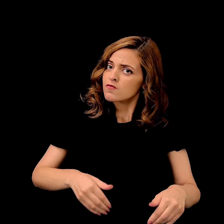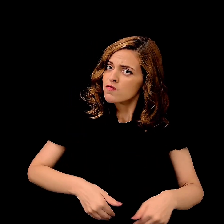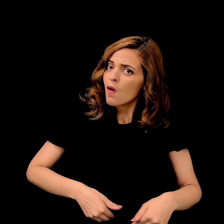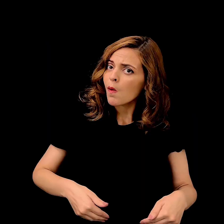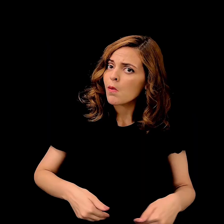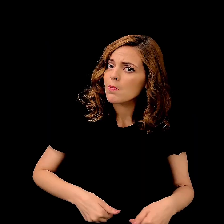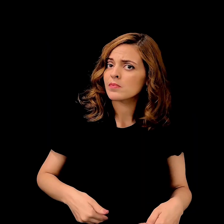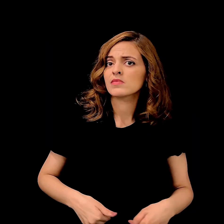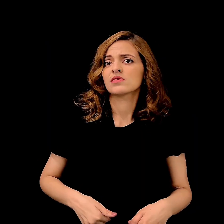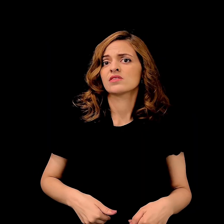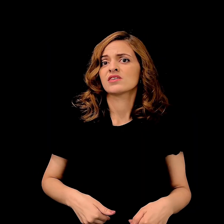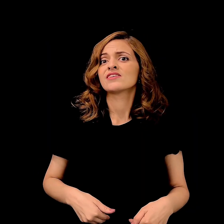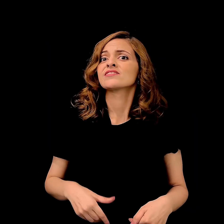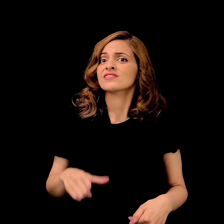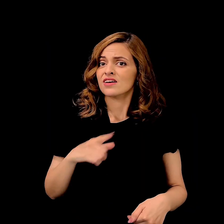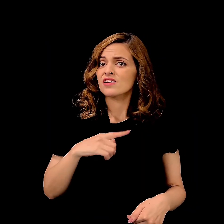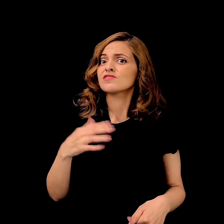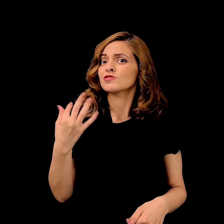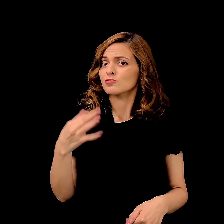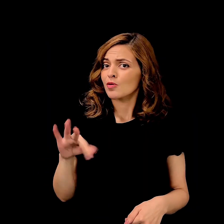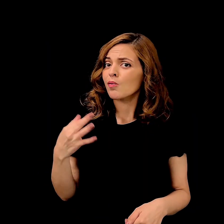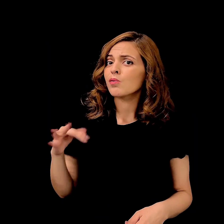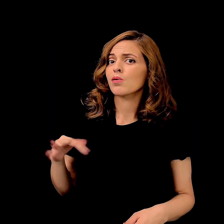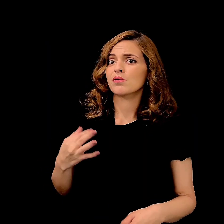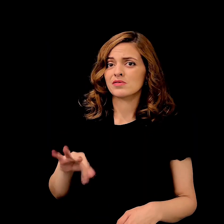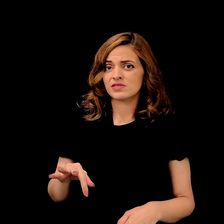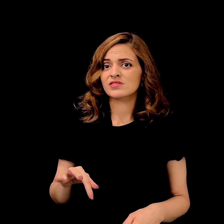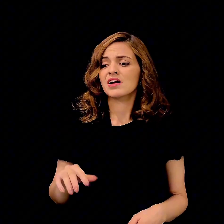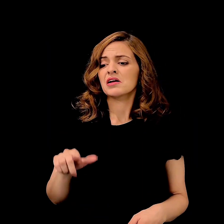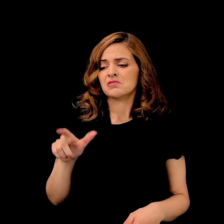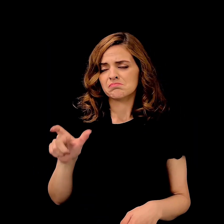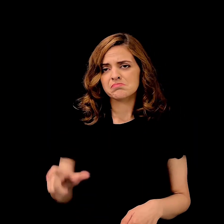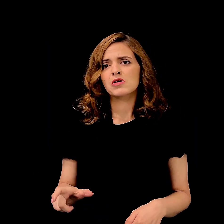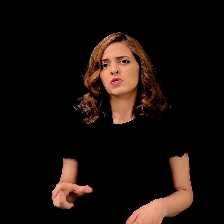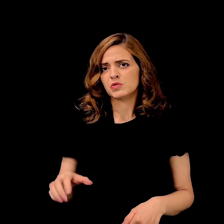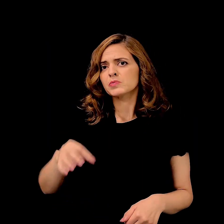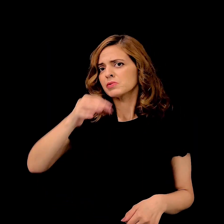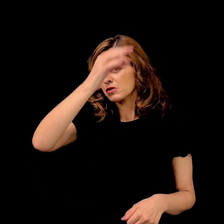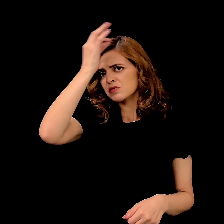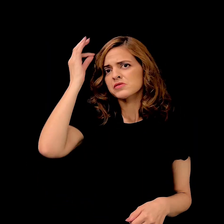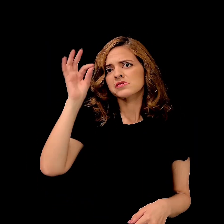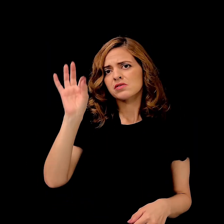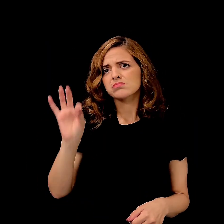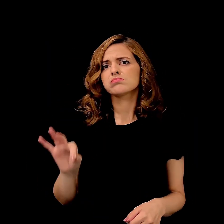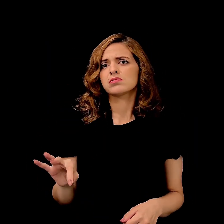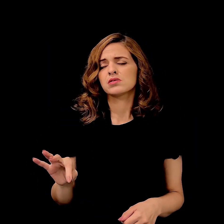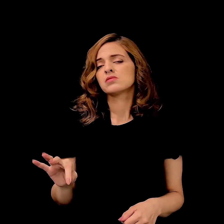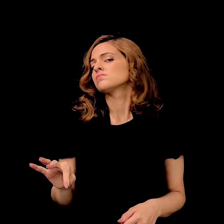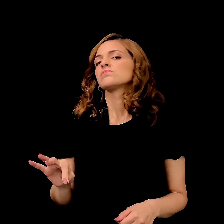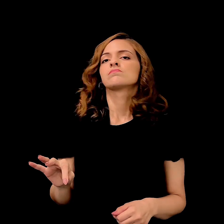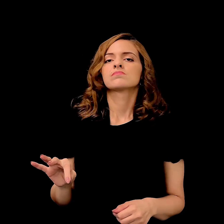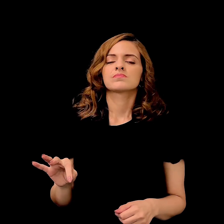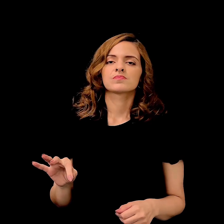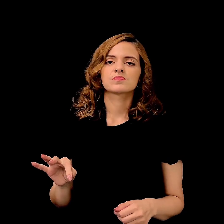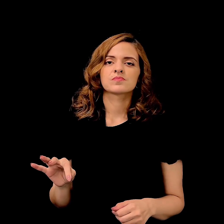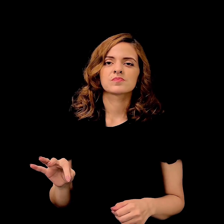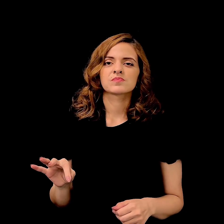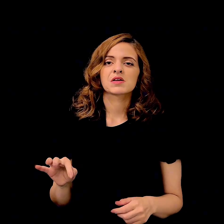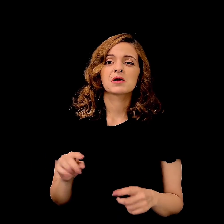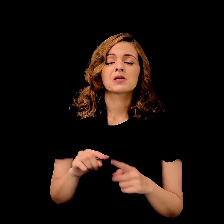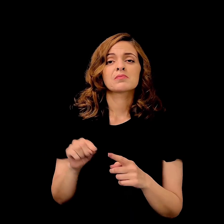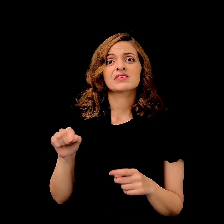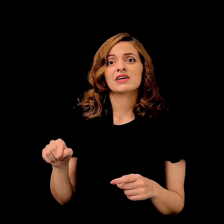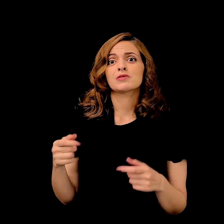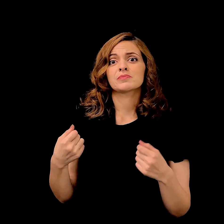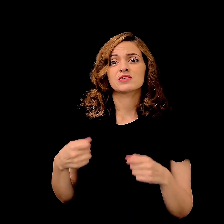mas sentiu dores. Jesus tinha o Espírito Santo, mas ele teve que dormir